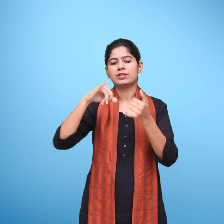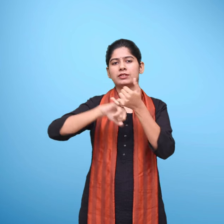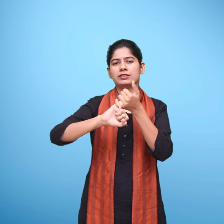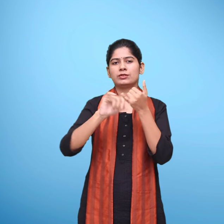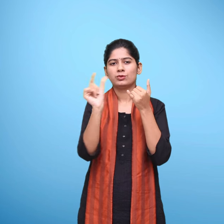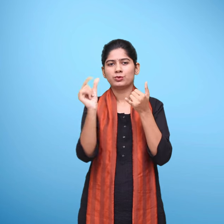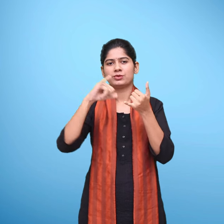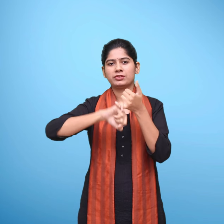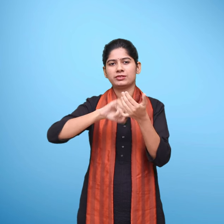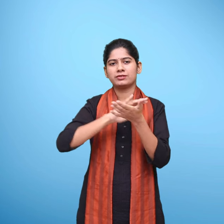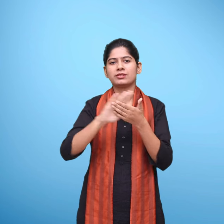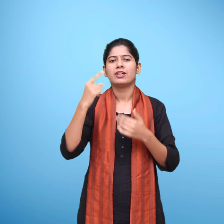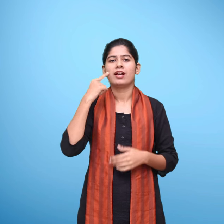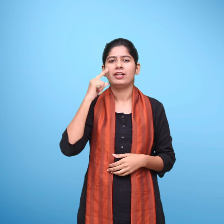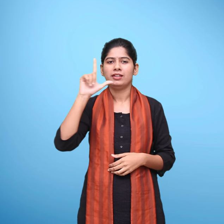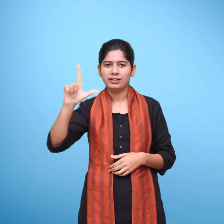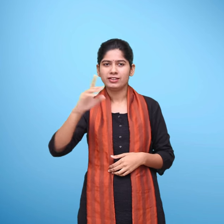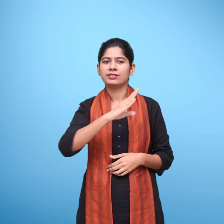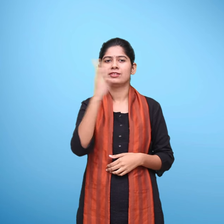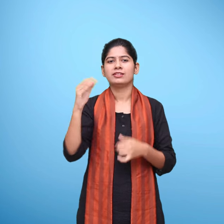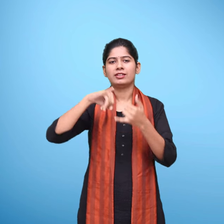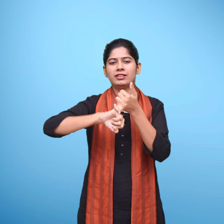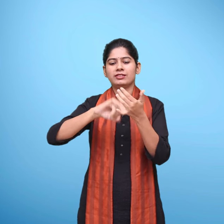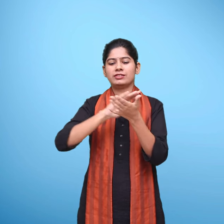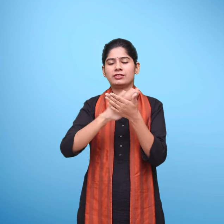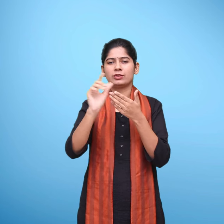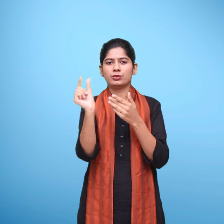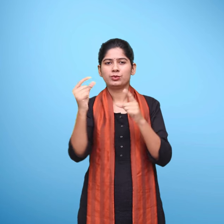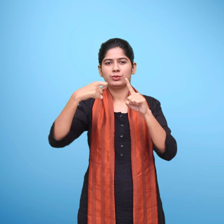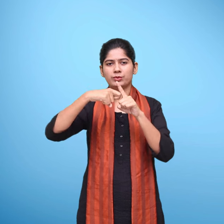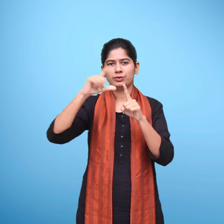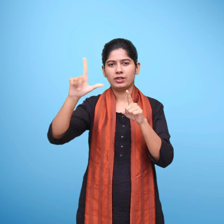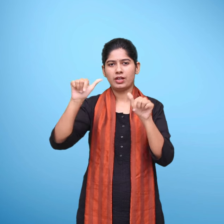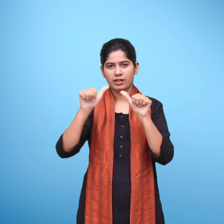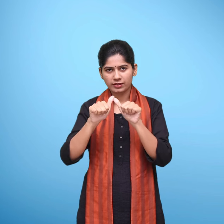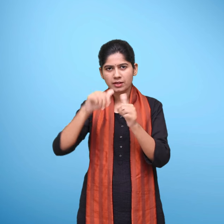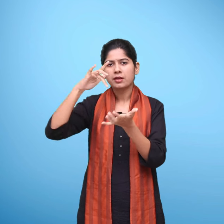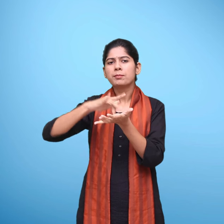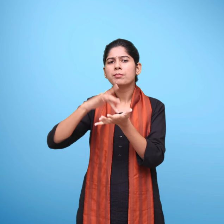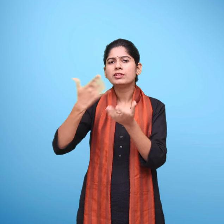आलू की सडक खत्रे में साप रमेश तैलंग मुंबई वह मेरे घोडे